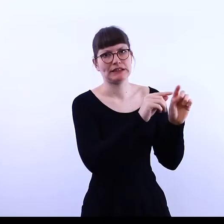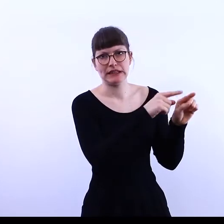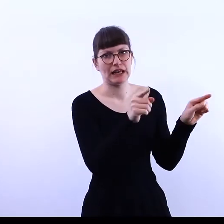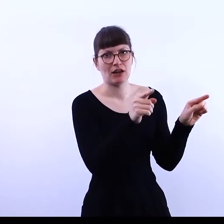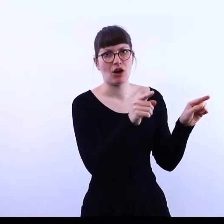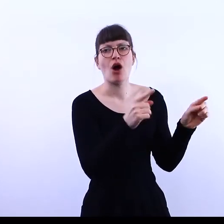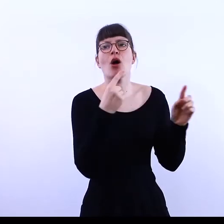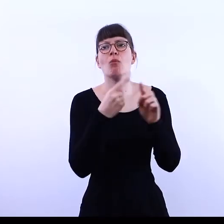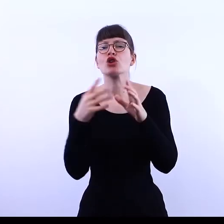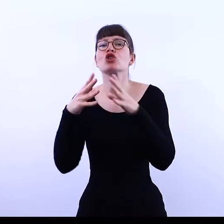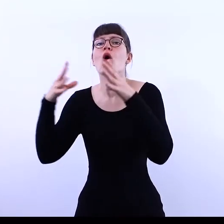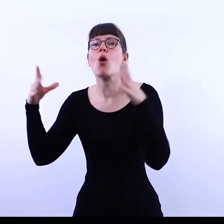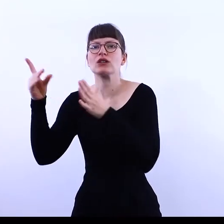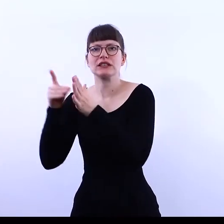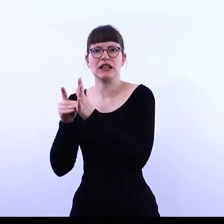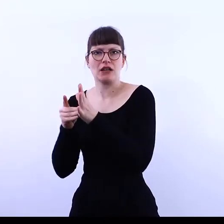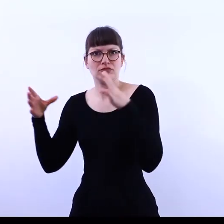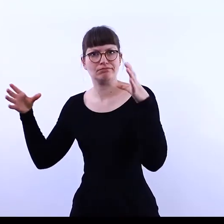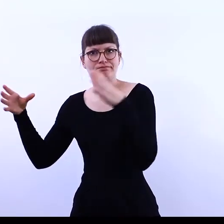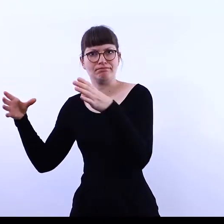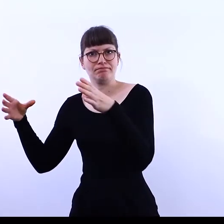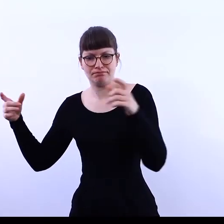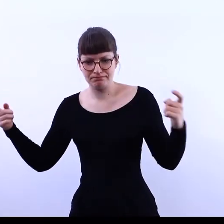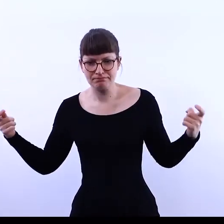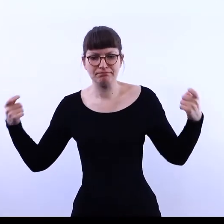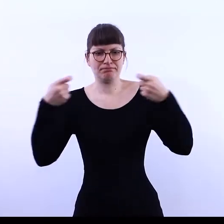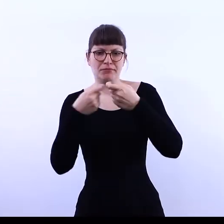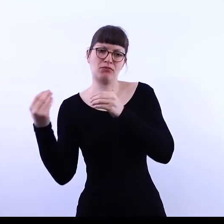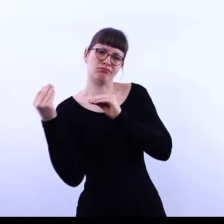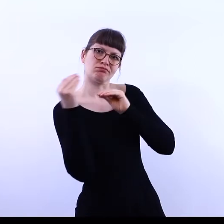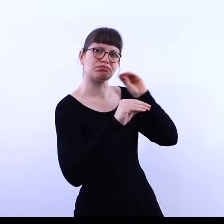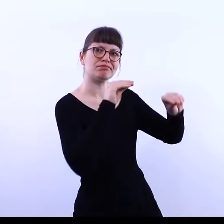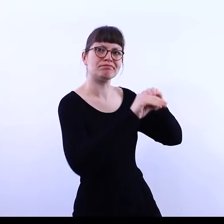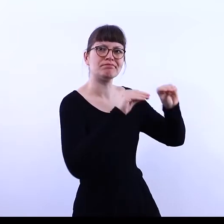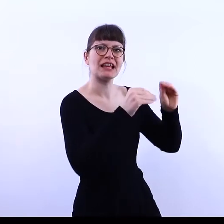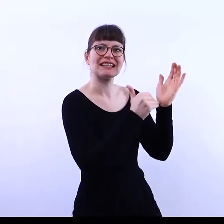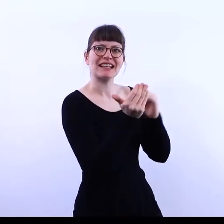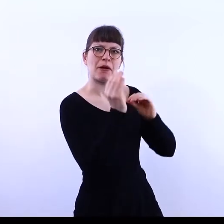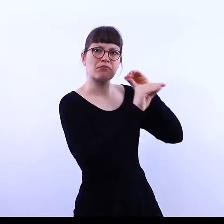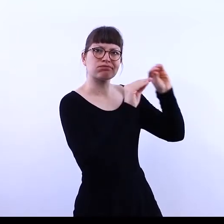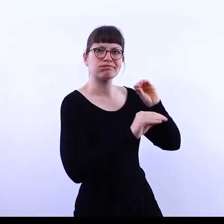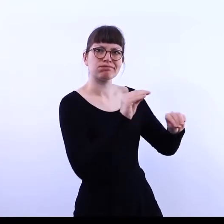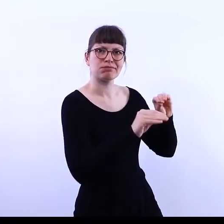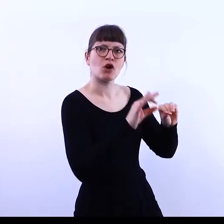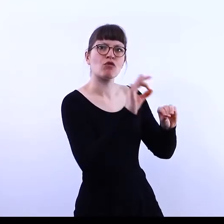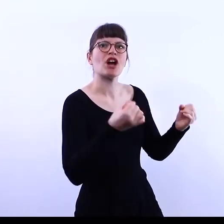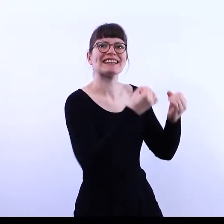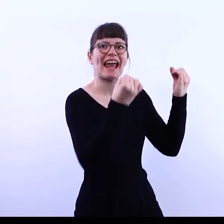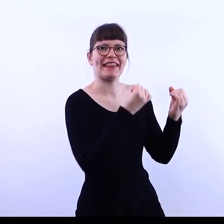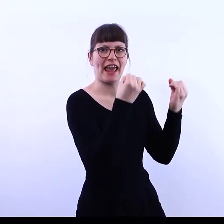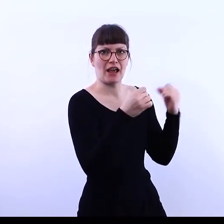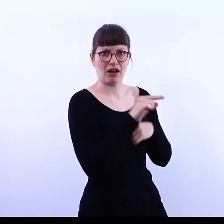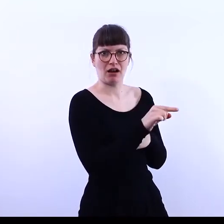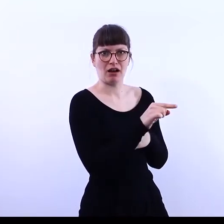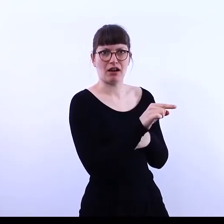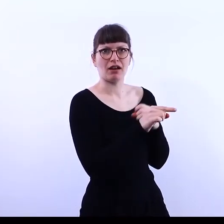großen Datenmengen, die man dem System als Trainingsfutter reinschiebt ist. Das heißt,